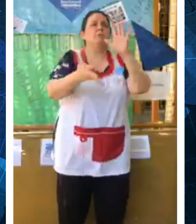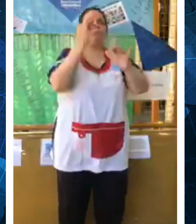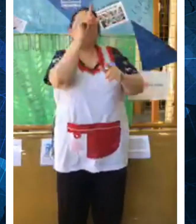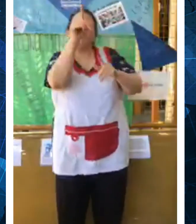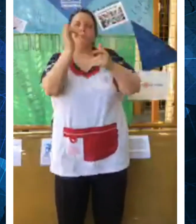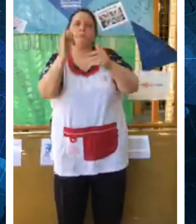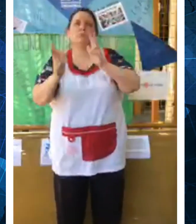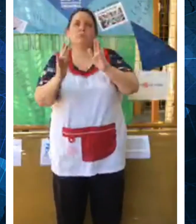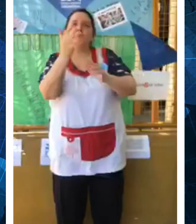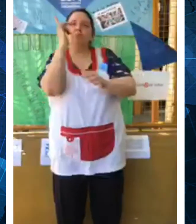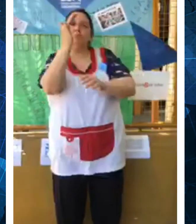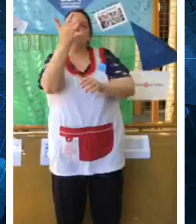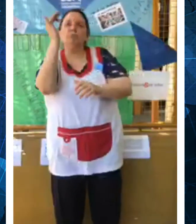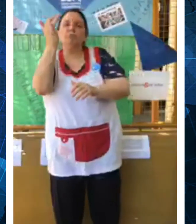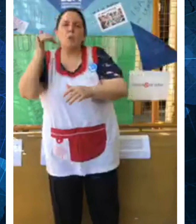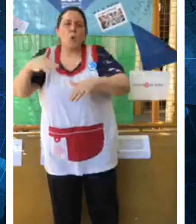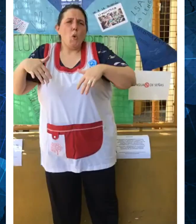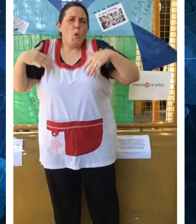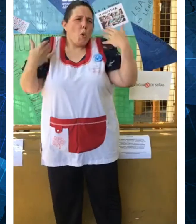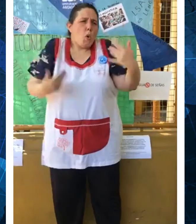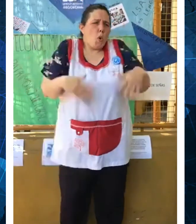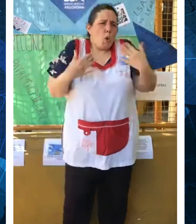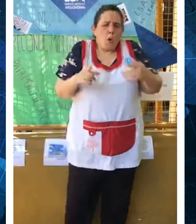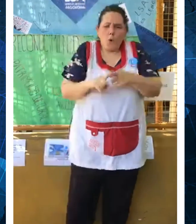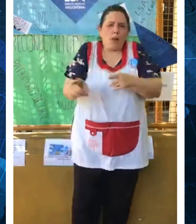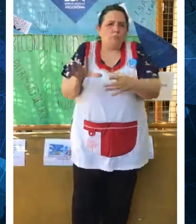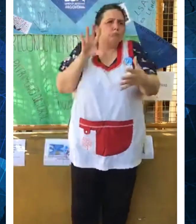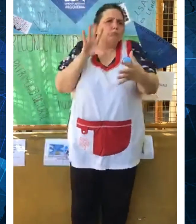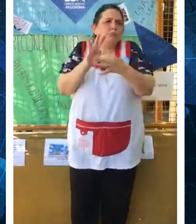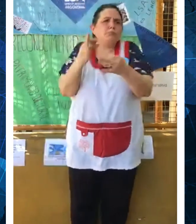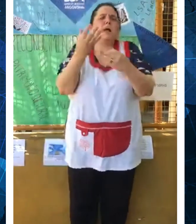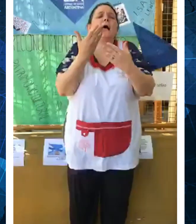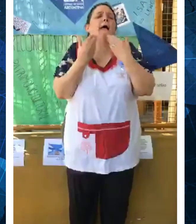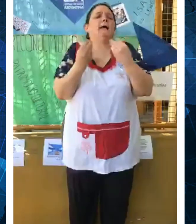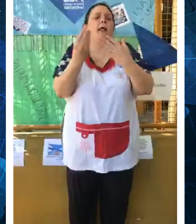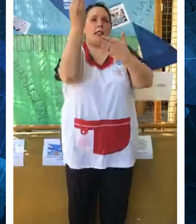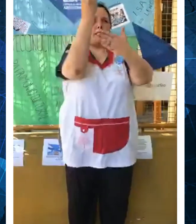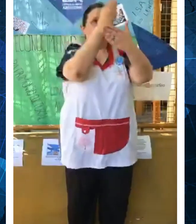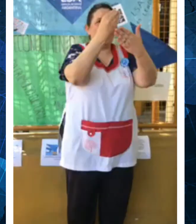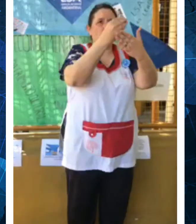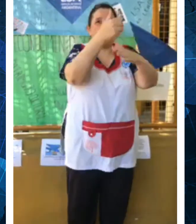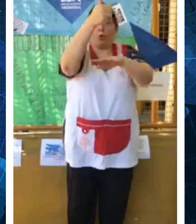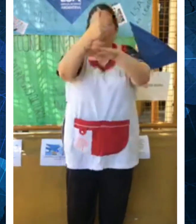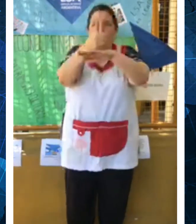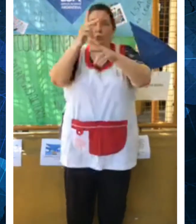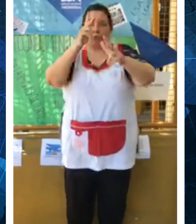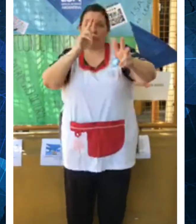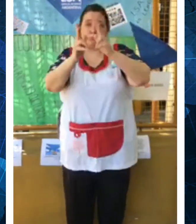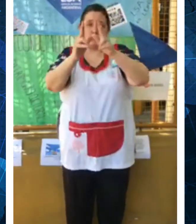quiero cantar el himno nacional en lengua de señas.